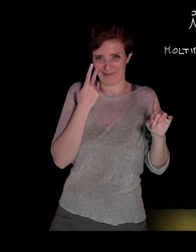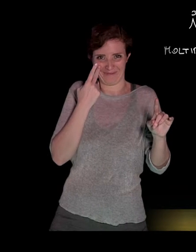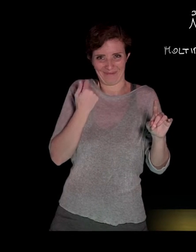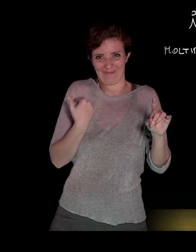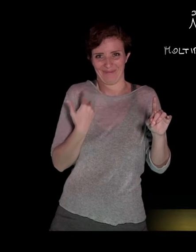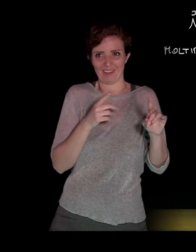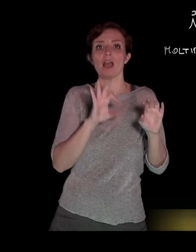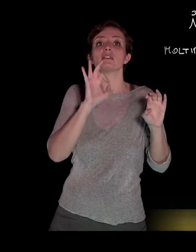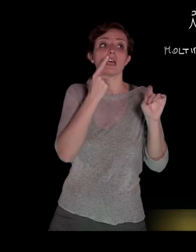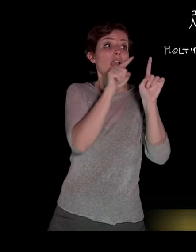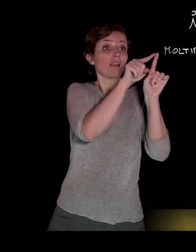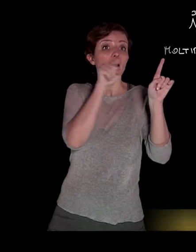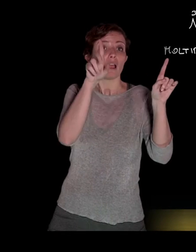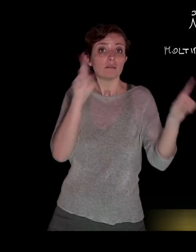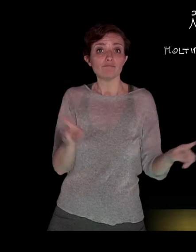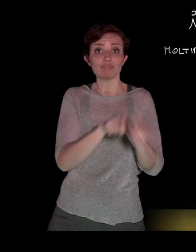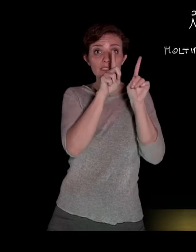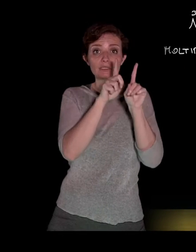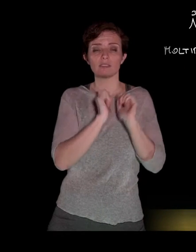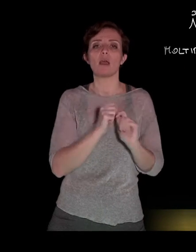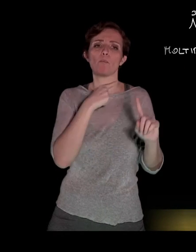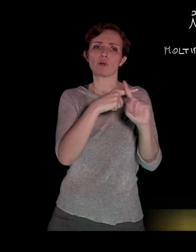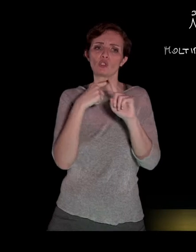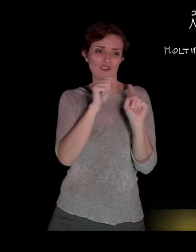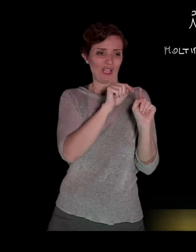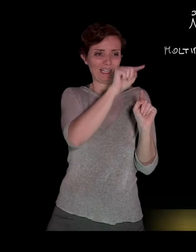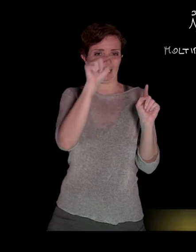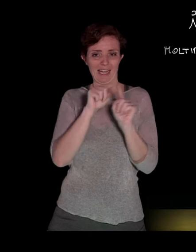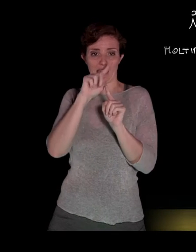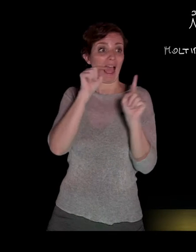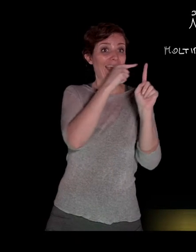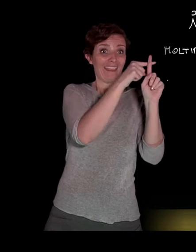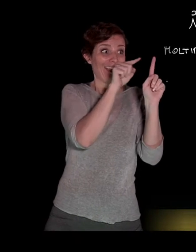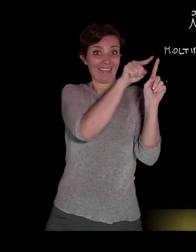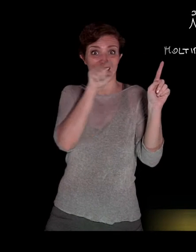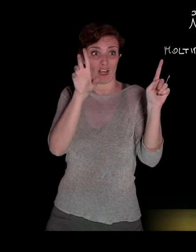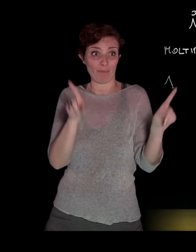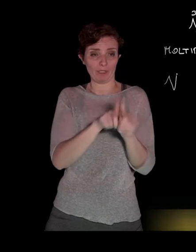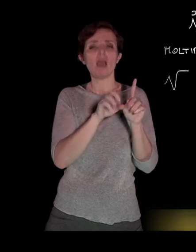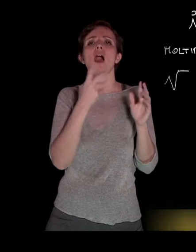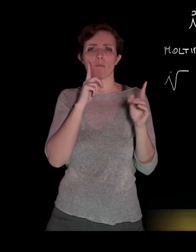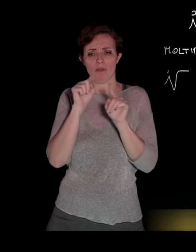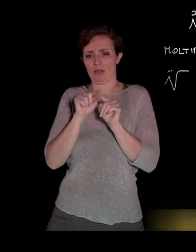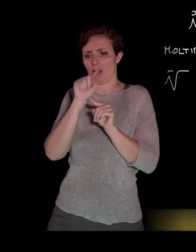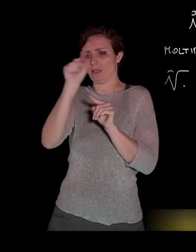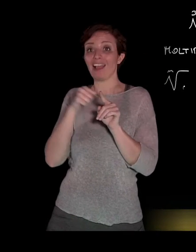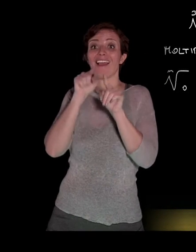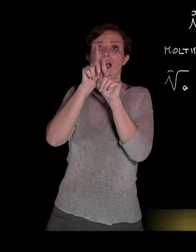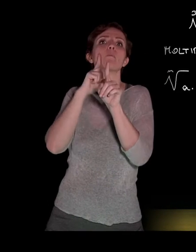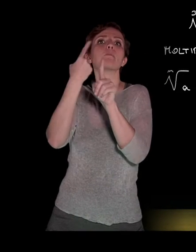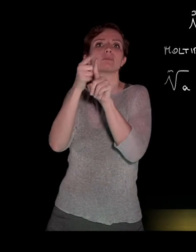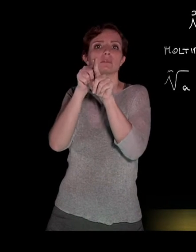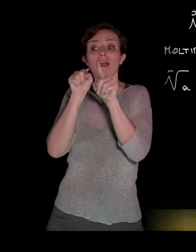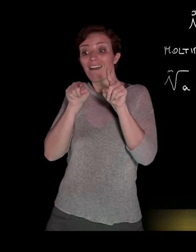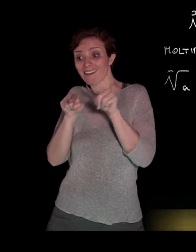prodotto di due radicali con lo stesso indice un radicale che ha per indice lo stesso indice e per radicando il prodotto dei